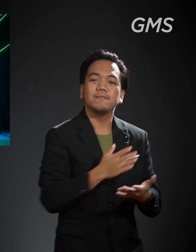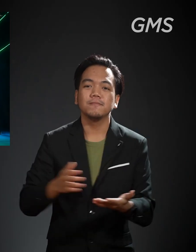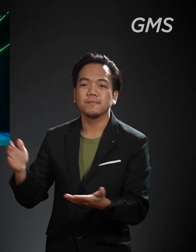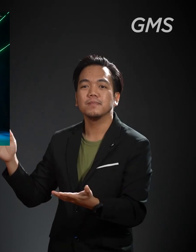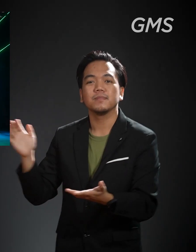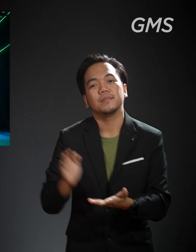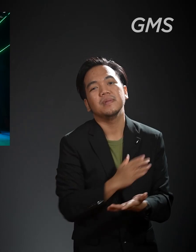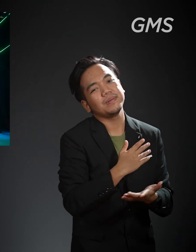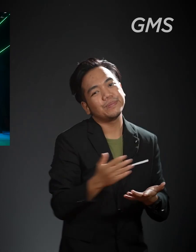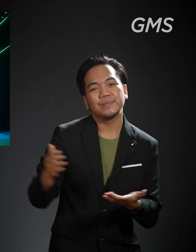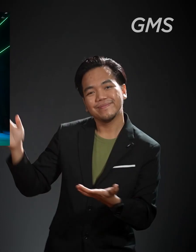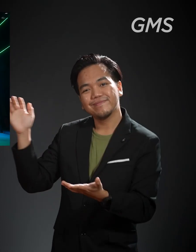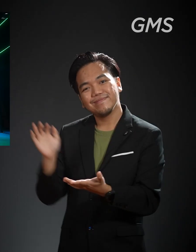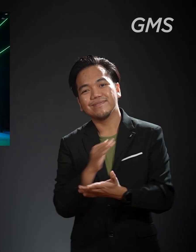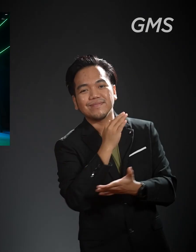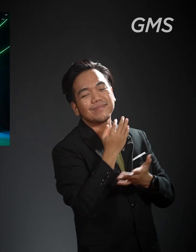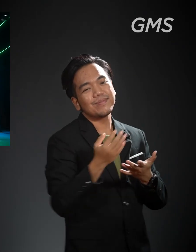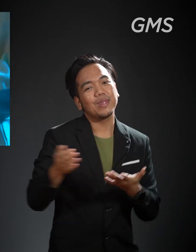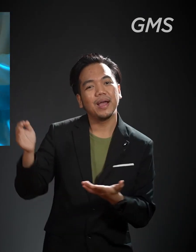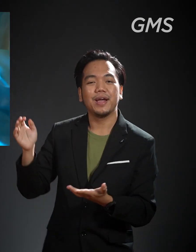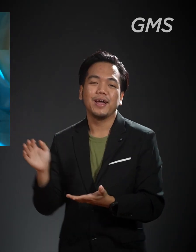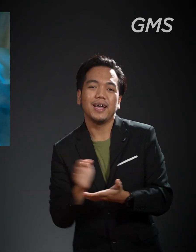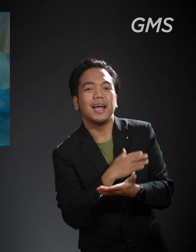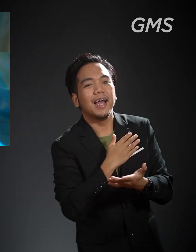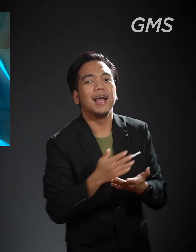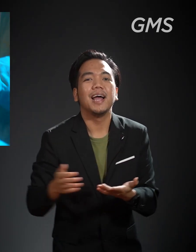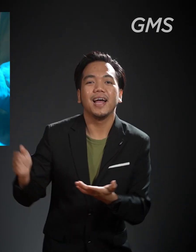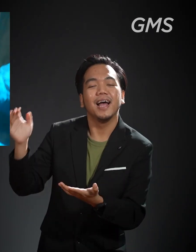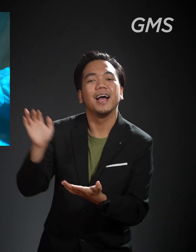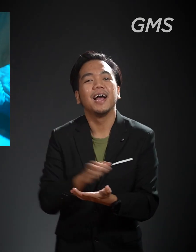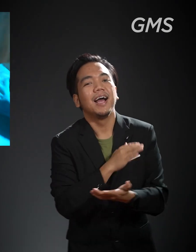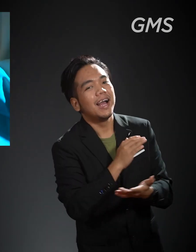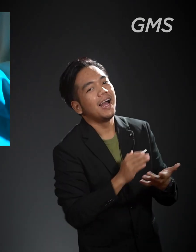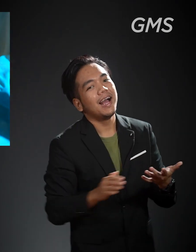Kau penuhi hati kami dengan pujian dan sukacita, Tuhan. Yeay!